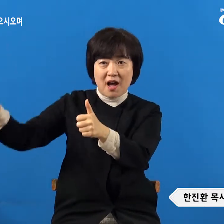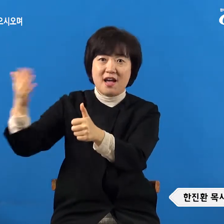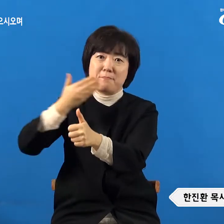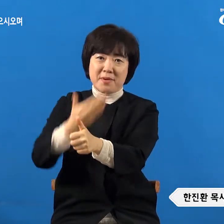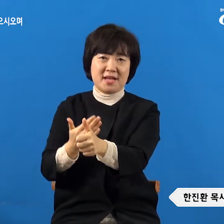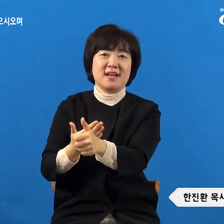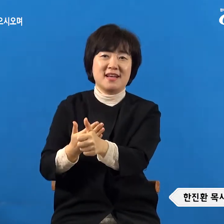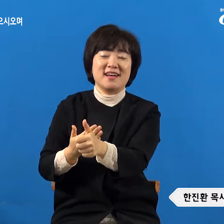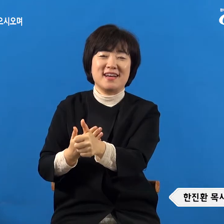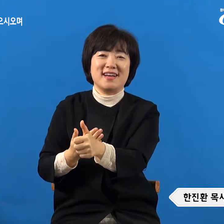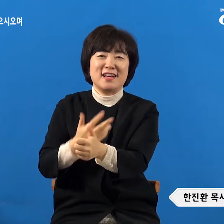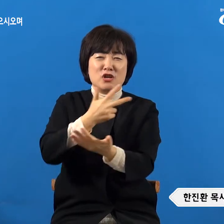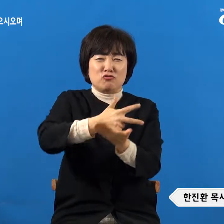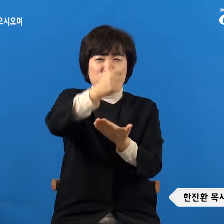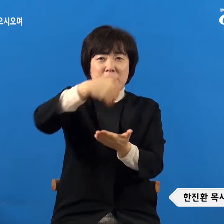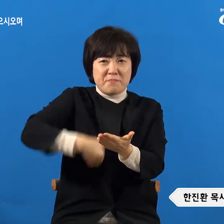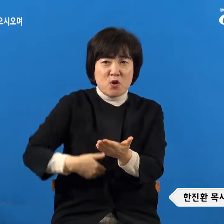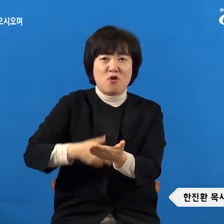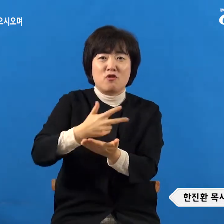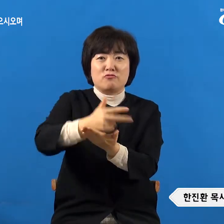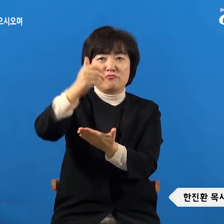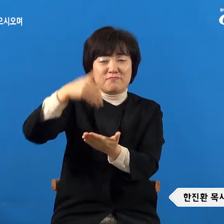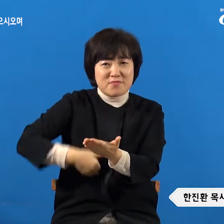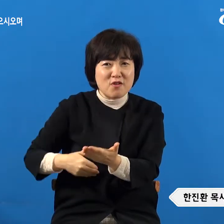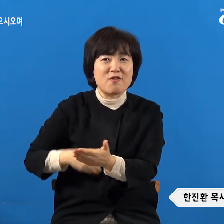있어 하는 확신이 드는 것입니다.